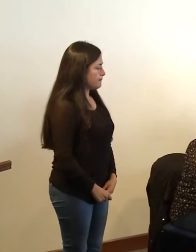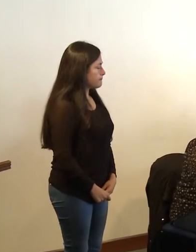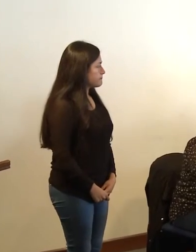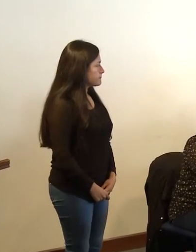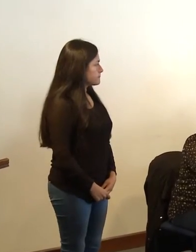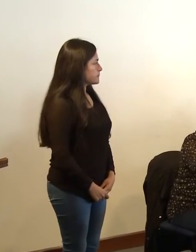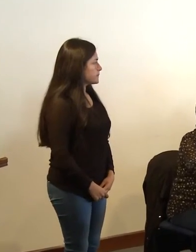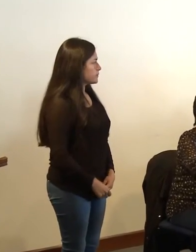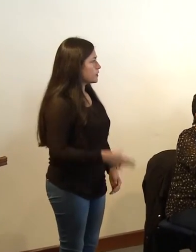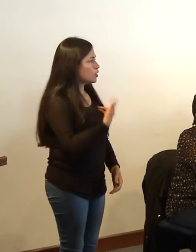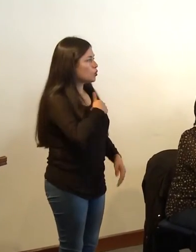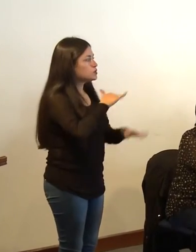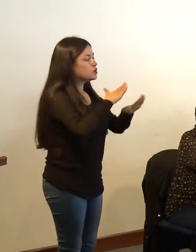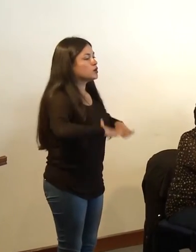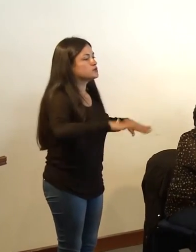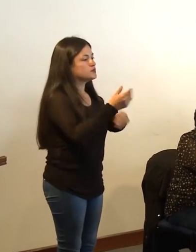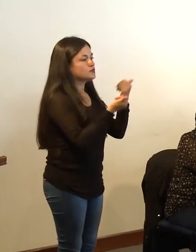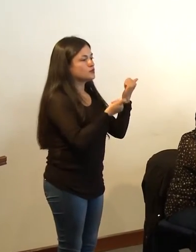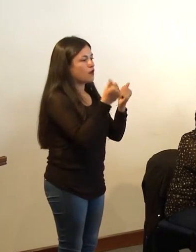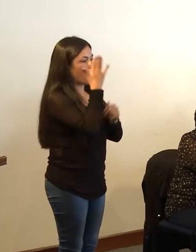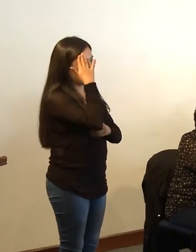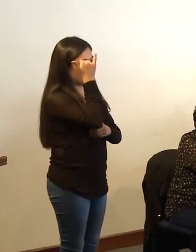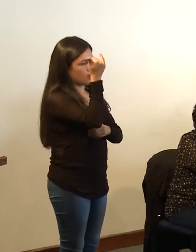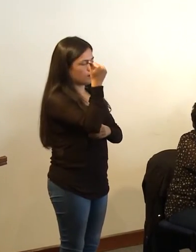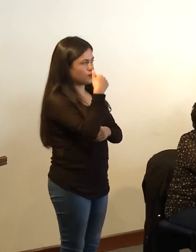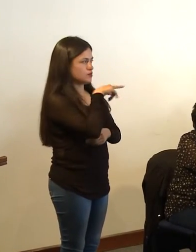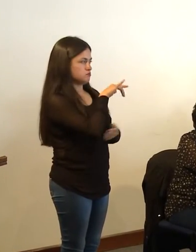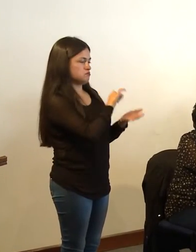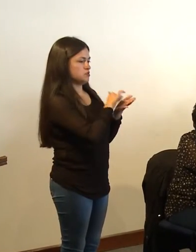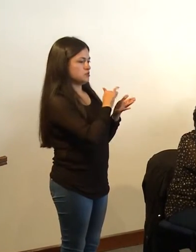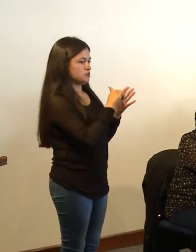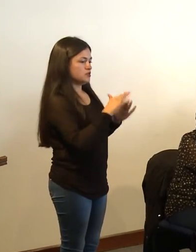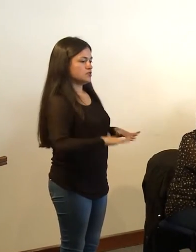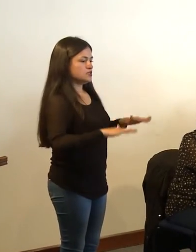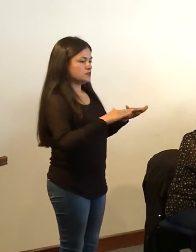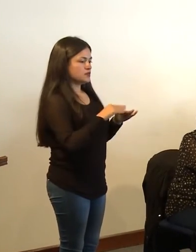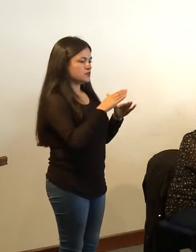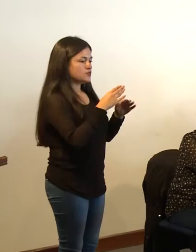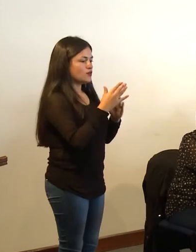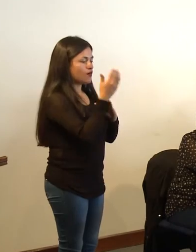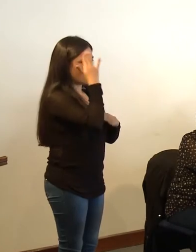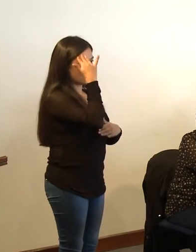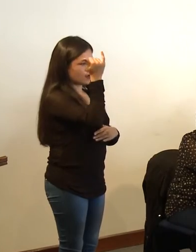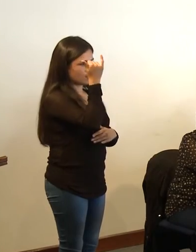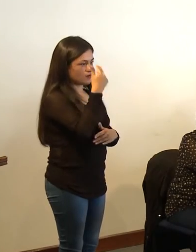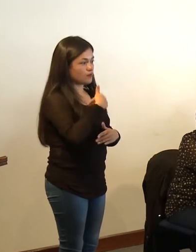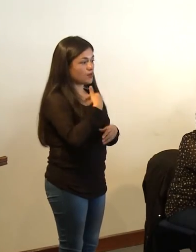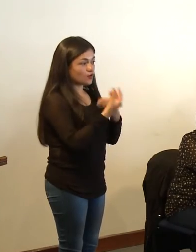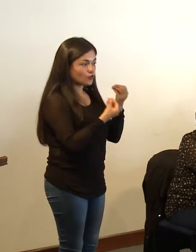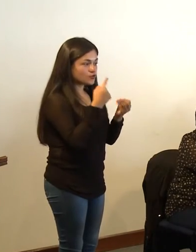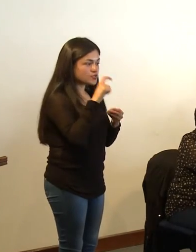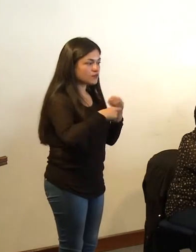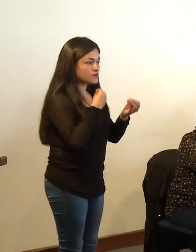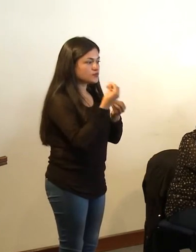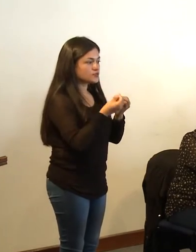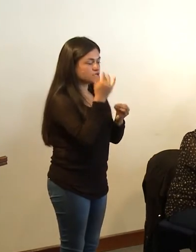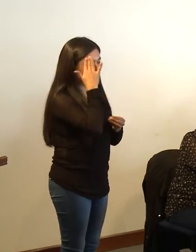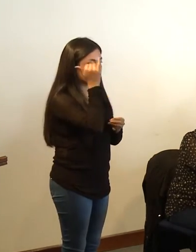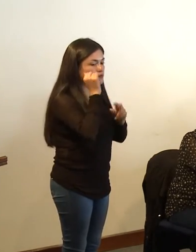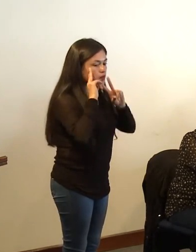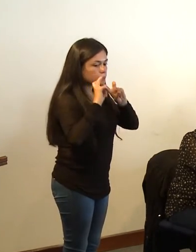Nuestro lugar es la academia. Sin embargo, en muchos lugares, y debemos hacer academia,